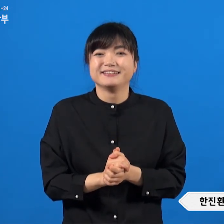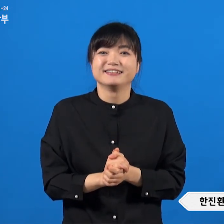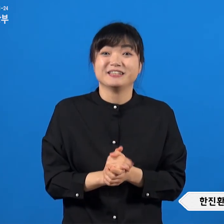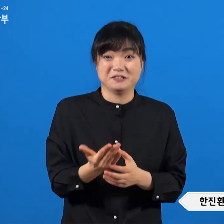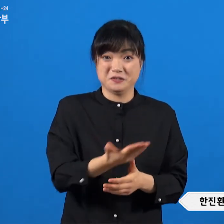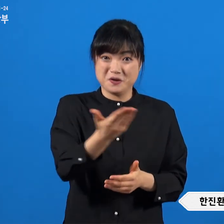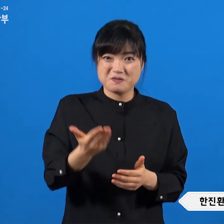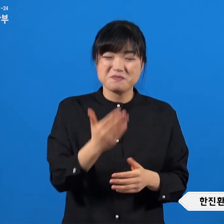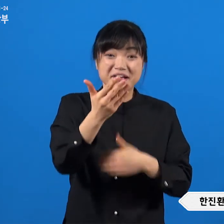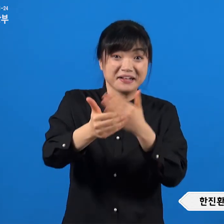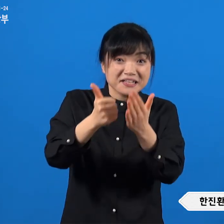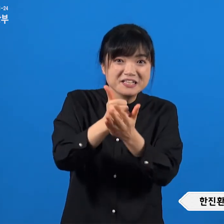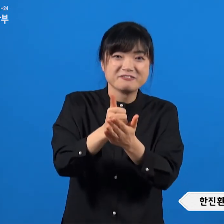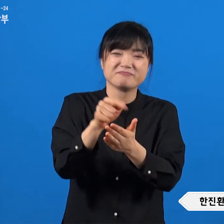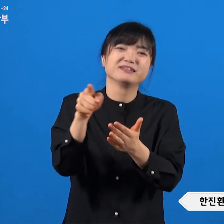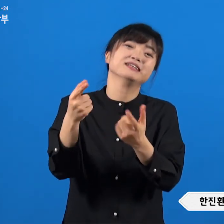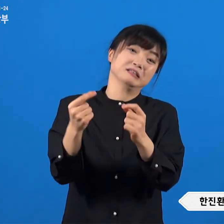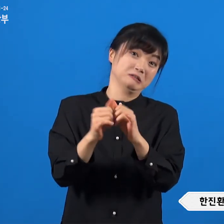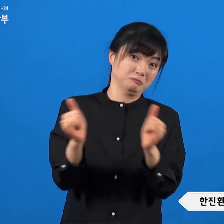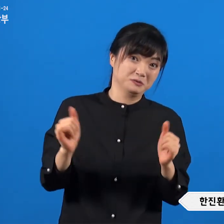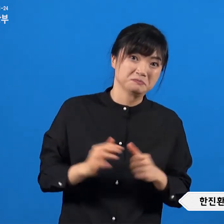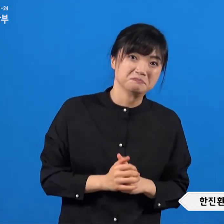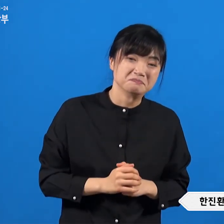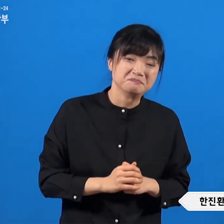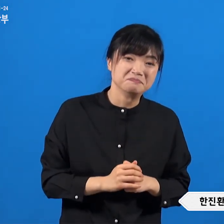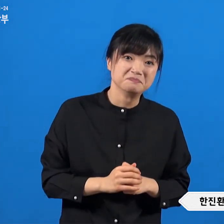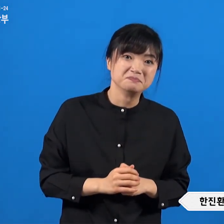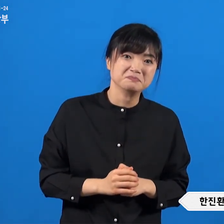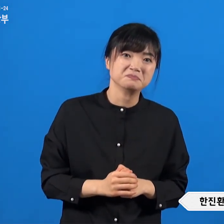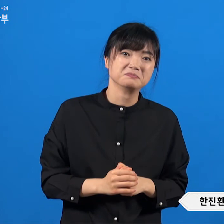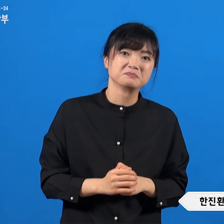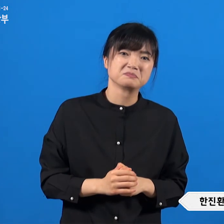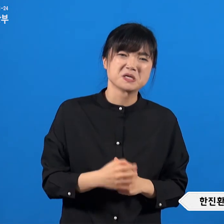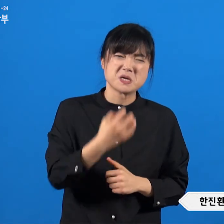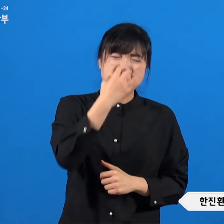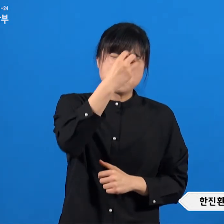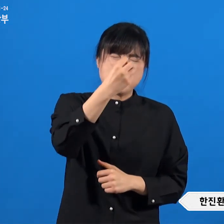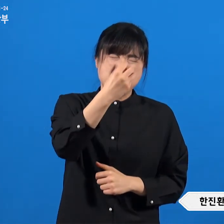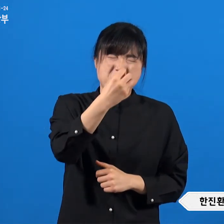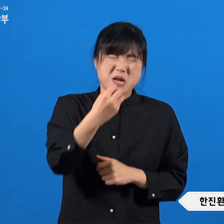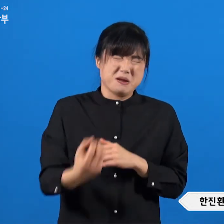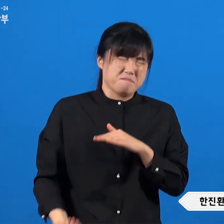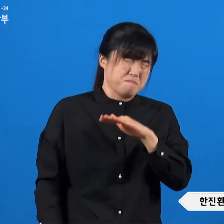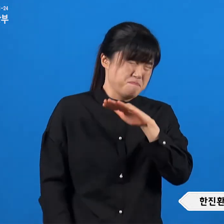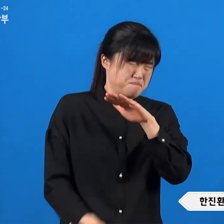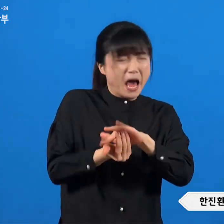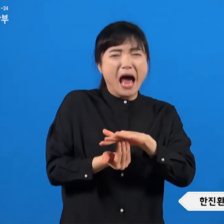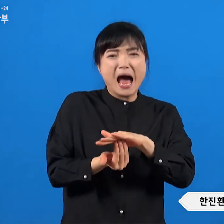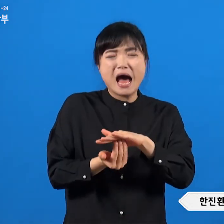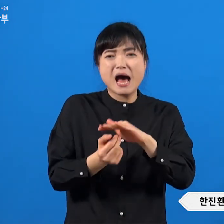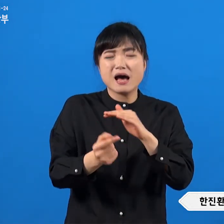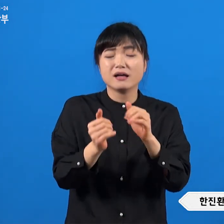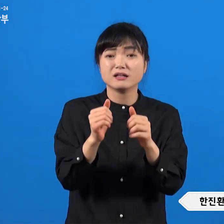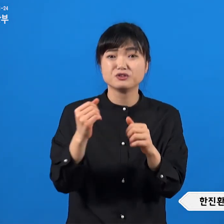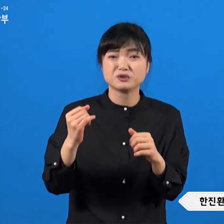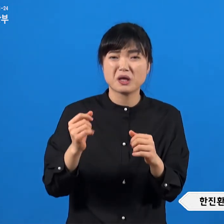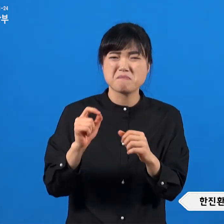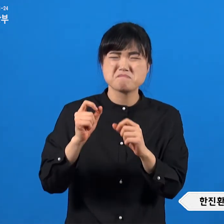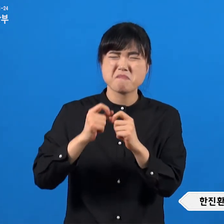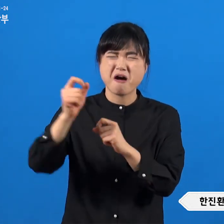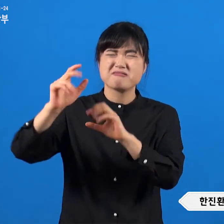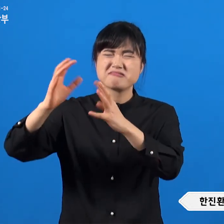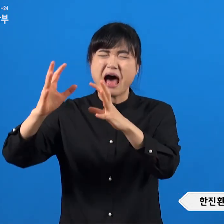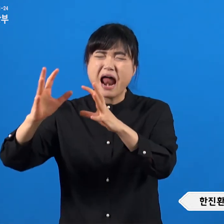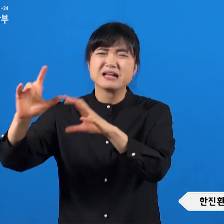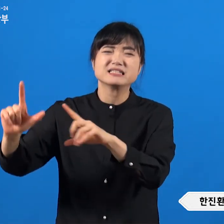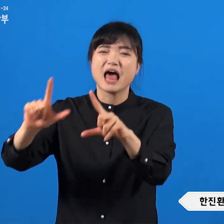여러분, 우리 하나님은 그런 분이십니다. 그렇게 교만이 머리 꼭대기까지 차서 먼 나라에서 가서 사는